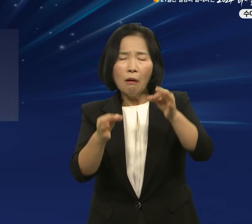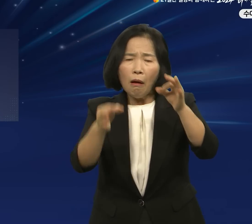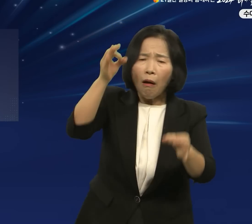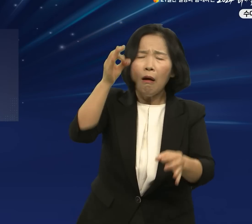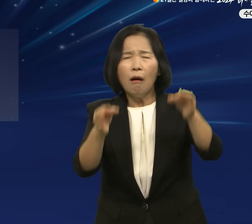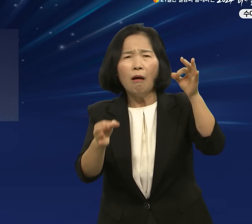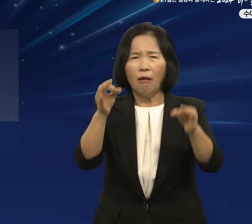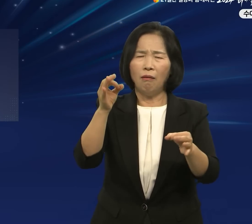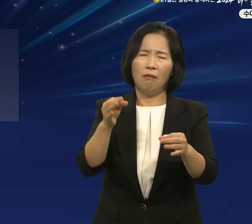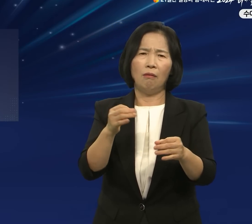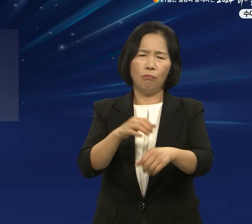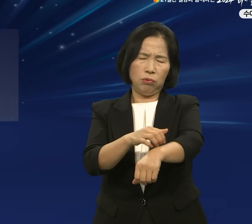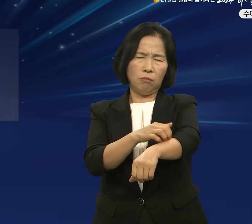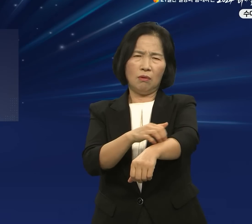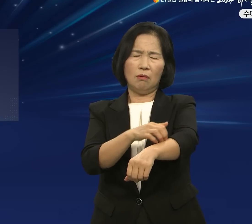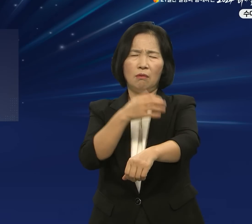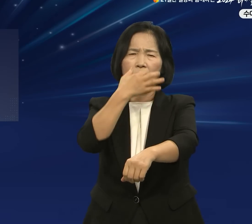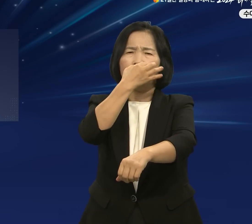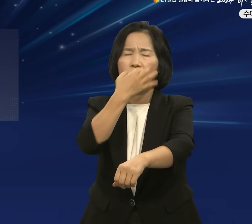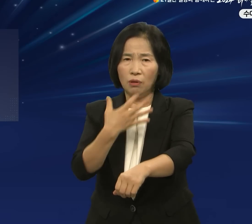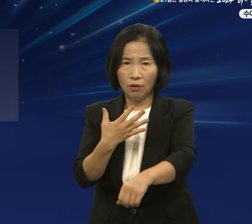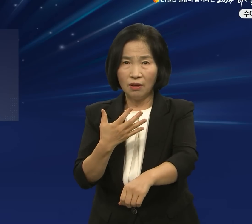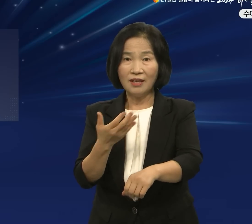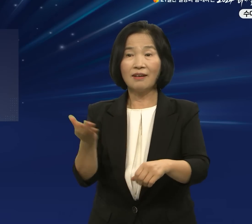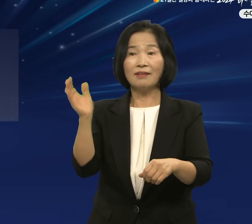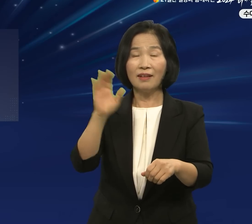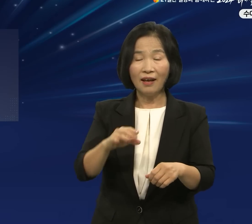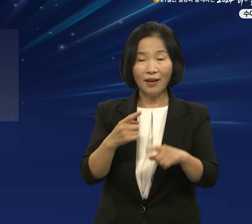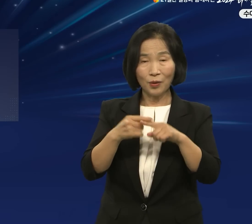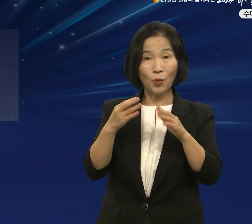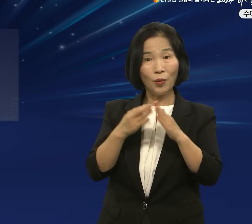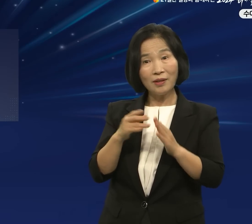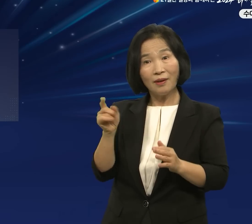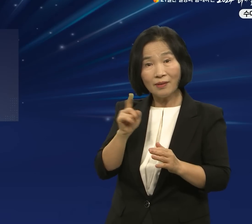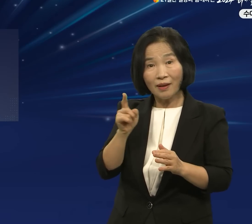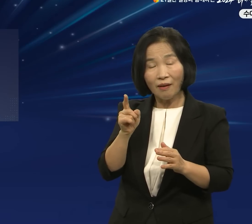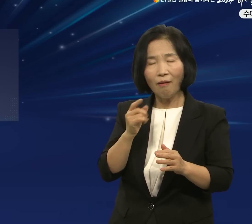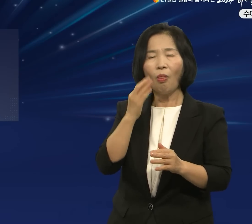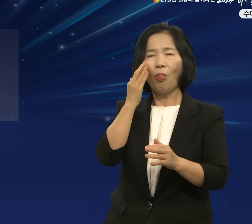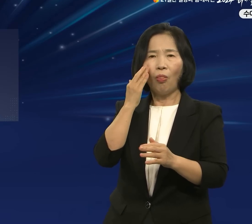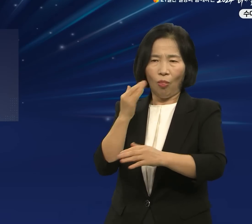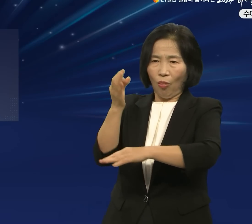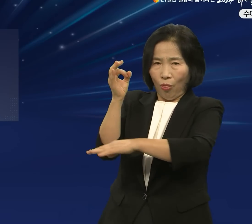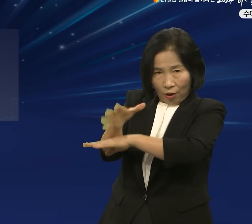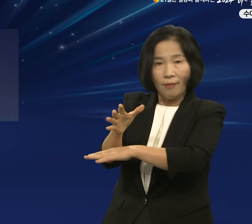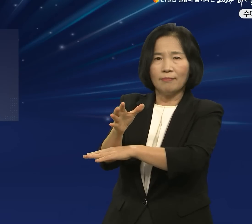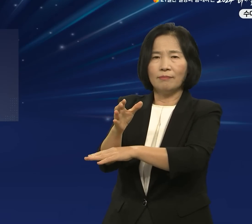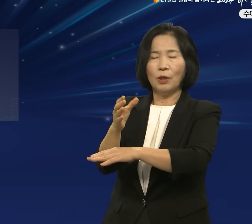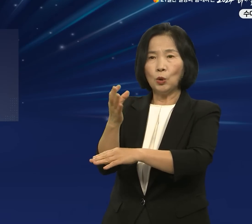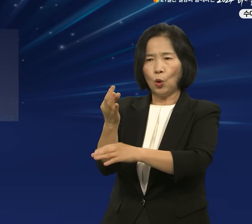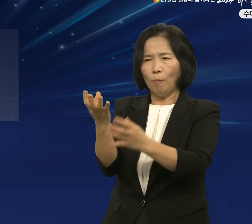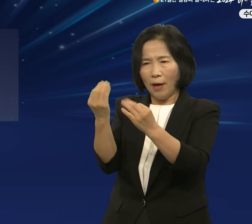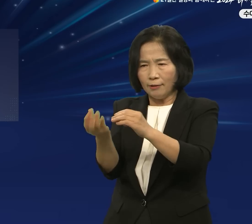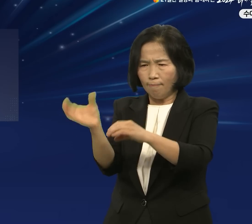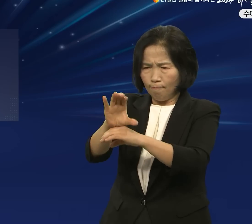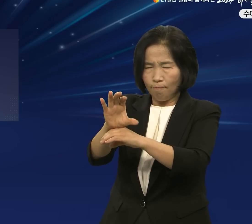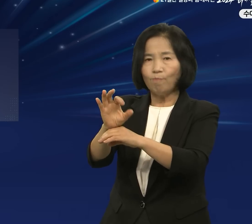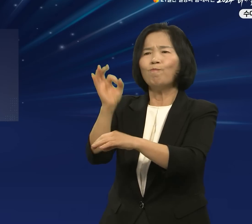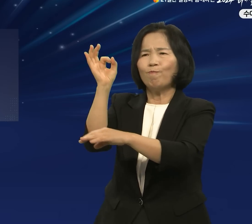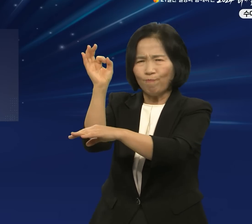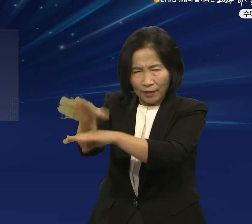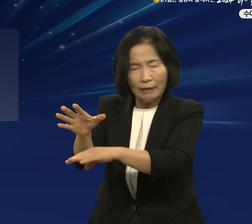않습니다. 불편도 하고. 그런데 교회에서는 원하는 대로 원하는 가격 다 드리고 거기에 더 붙여서